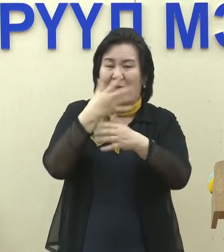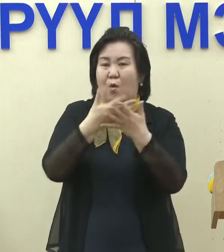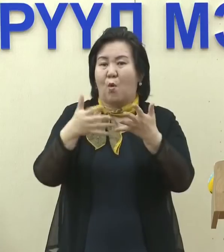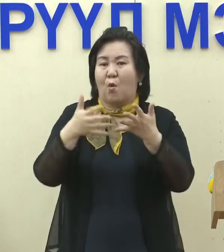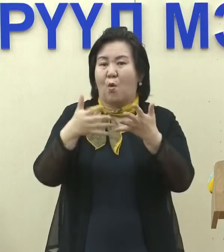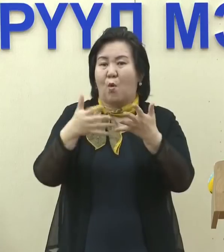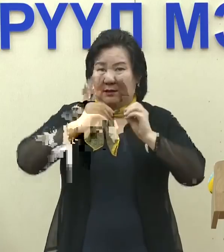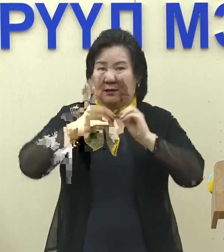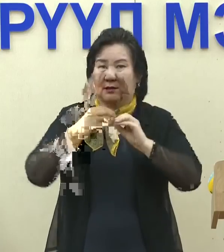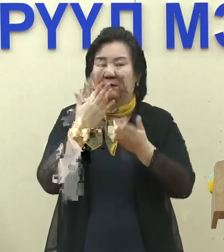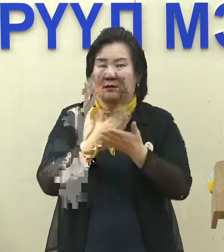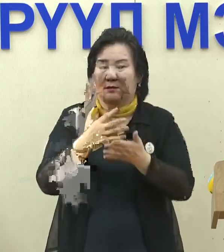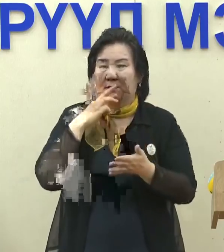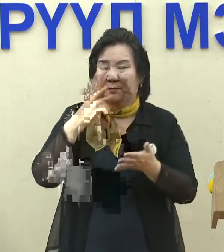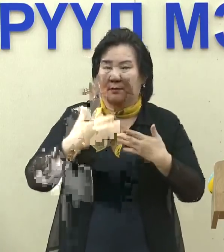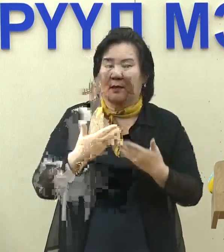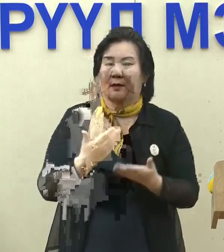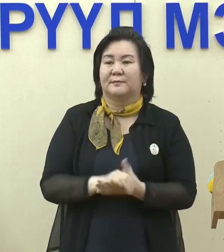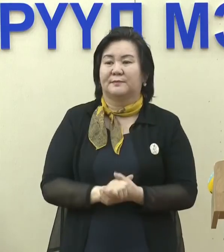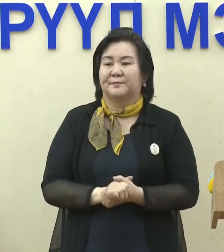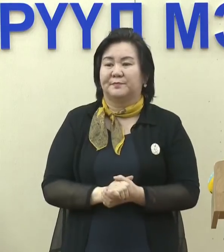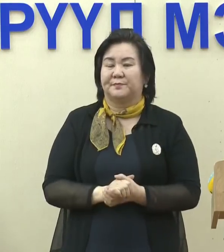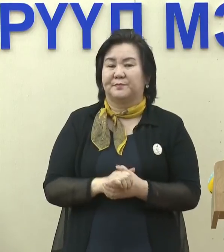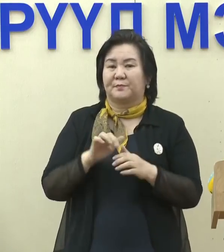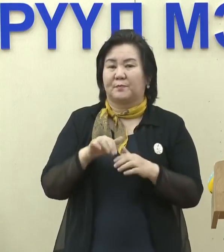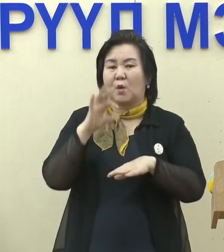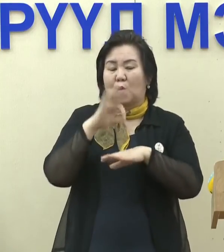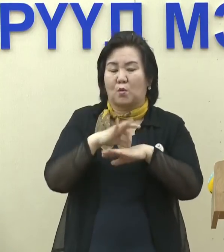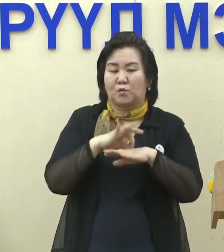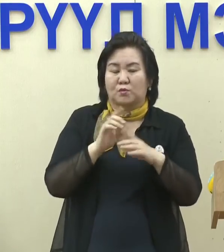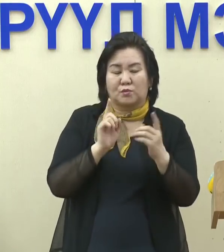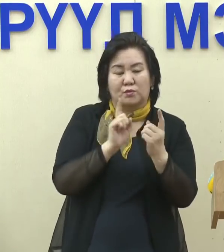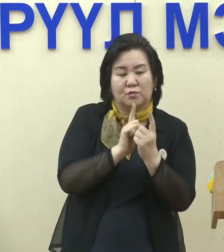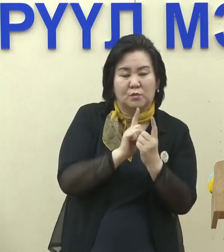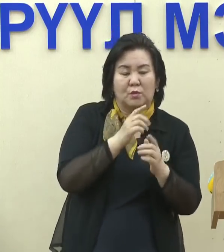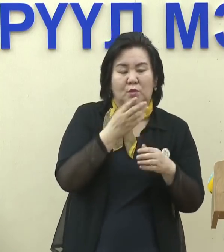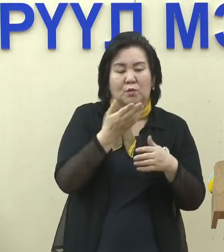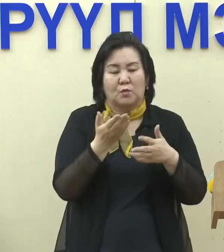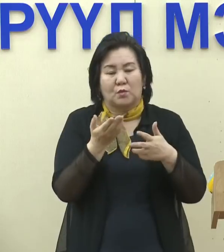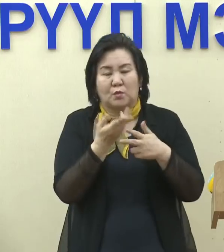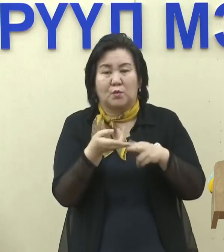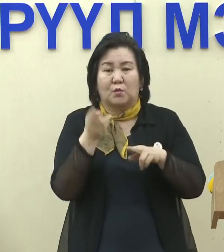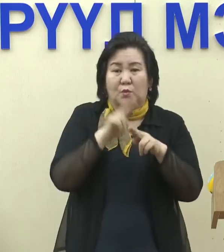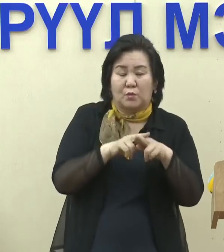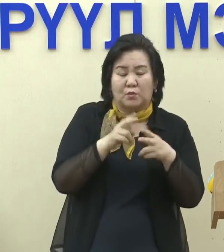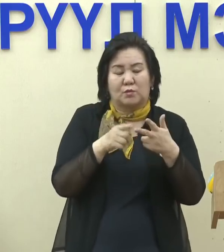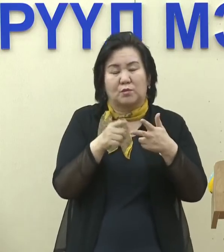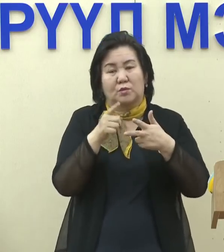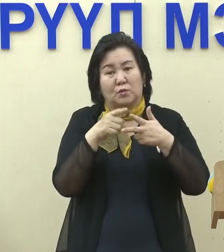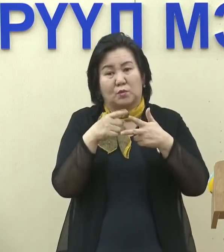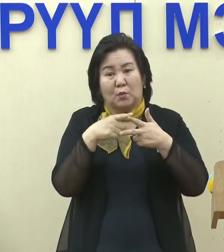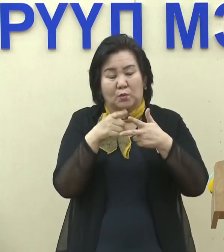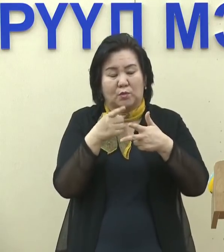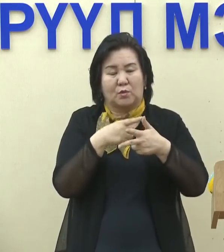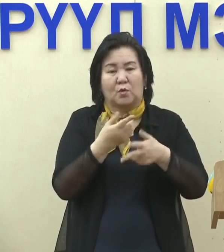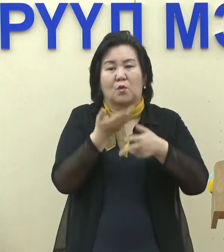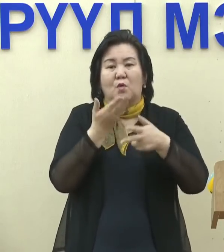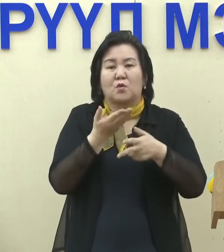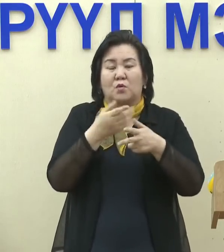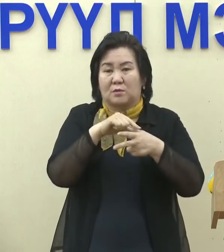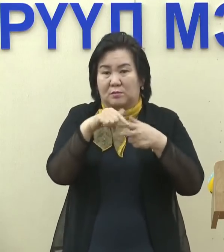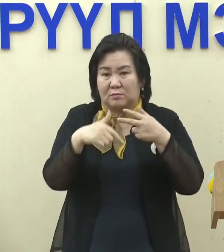гэсэн энэ зүйлийг бид нарт өгсөн байгаа. За ер нь бол өвчтөнөө хүнд дунд маш хүнд хөнгөн гэсэн